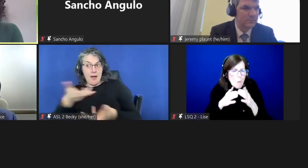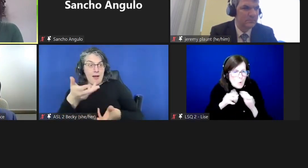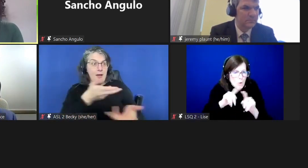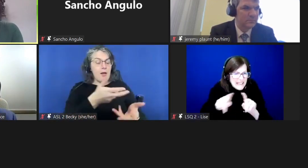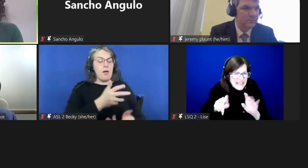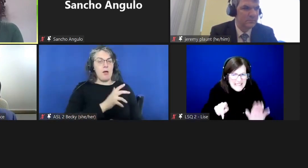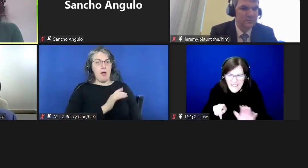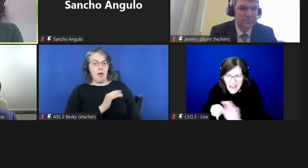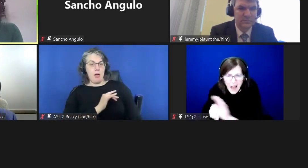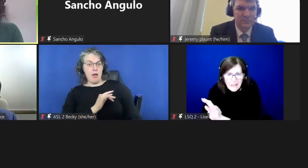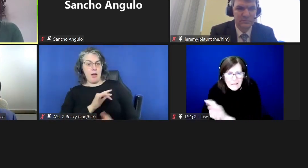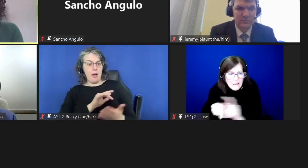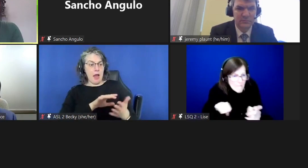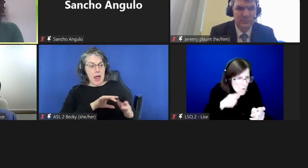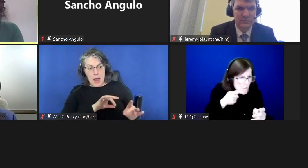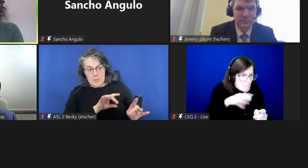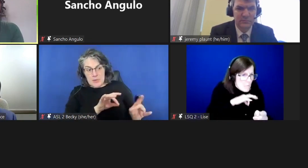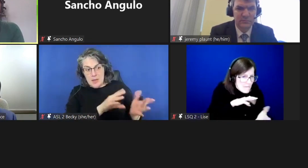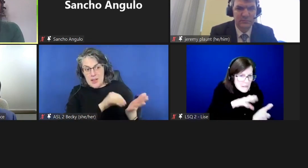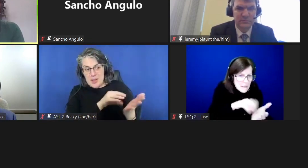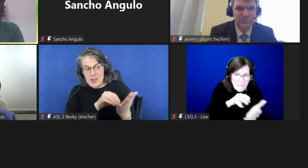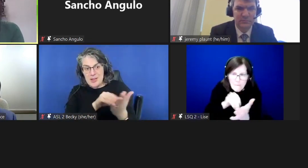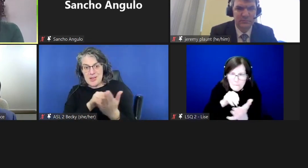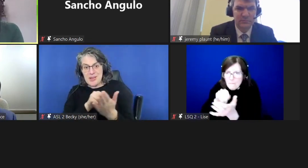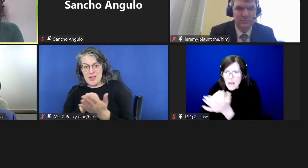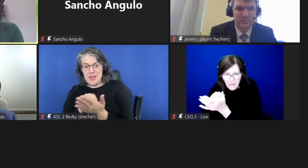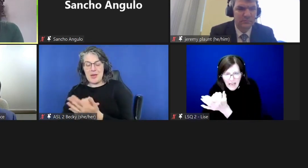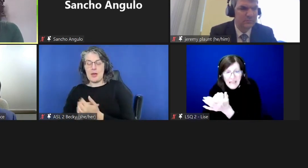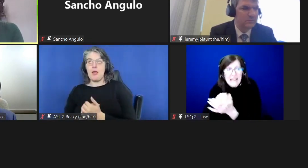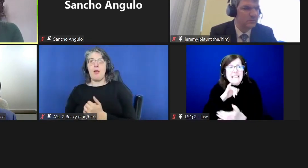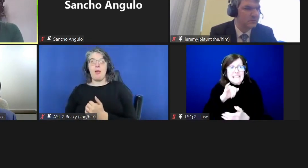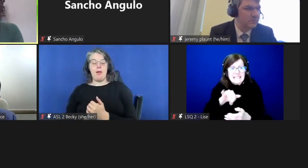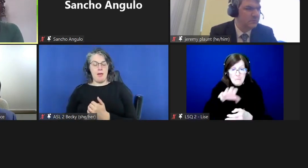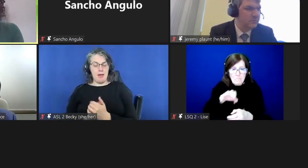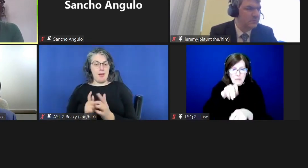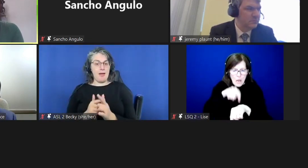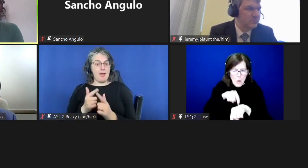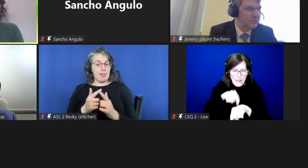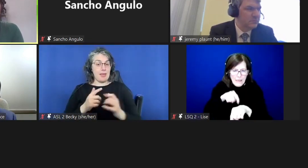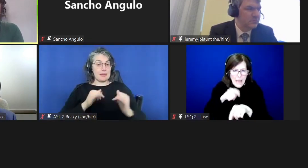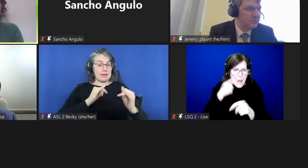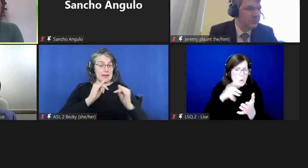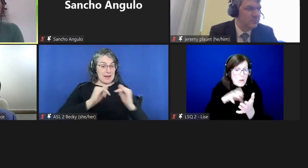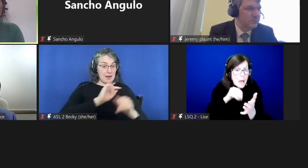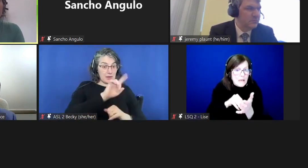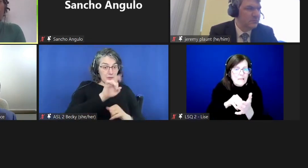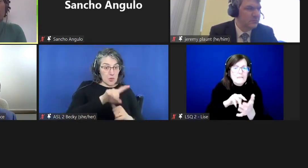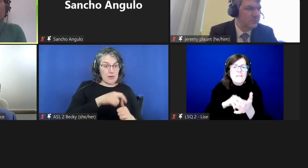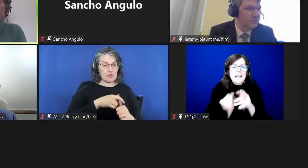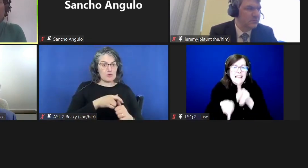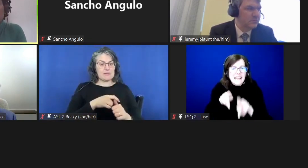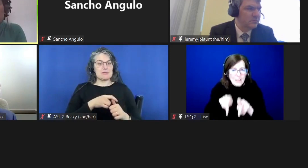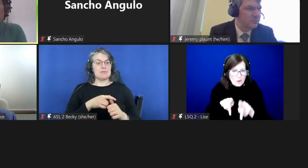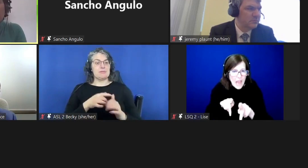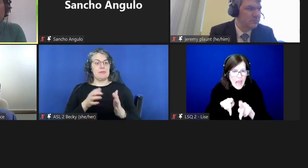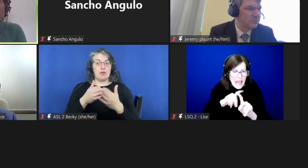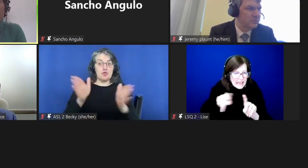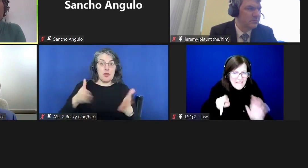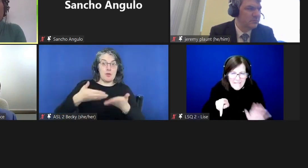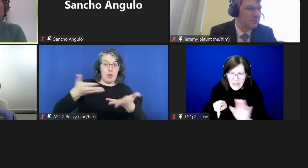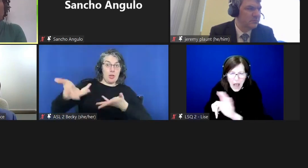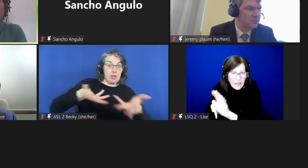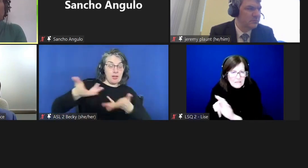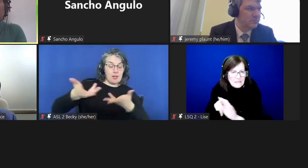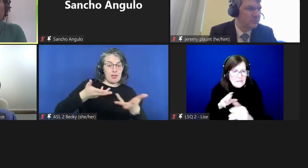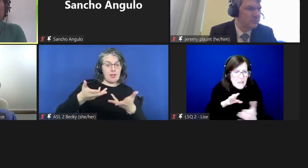si nous prenons le temps d'attendre et de nous adresser à des gens différents, eh bien, au moment où l'on commence à synthétiser et rassembler toutes les